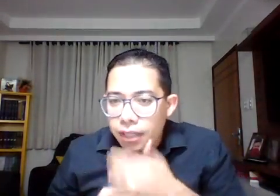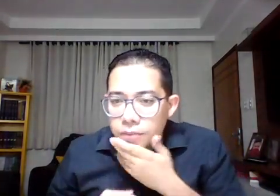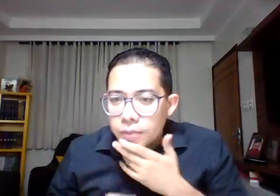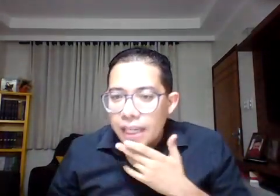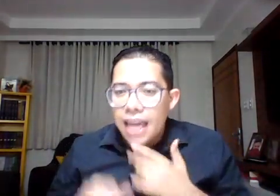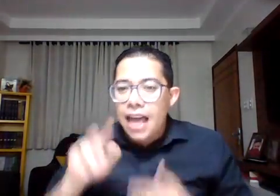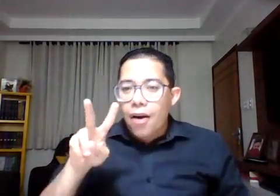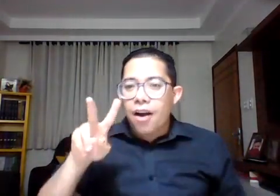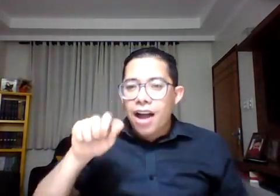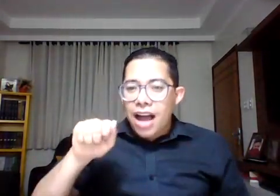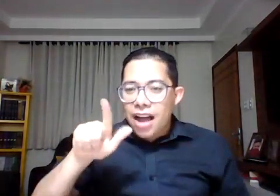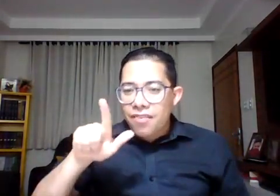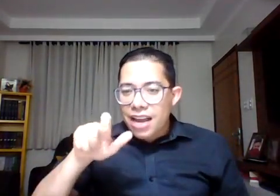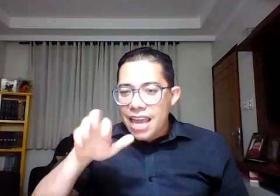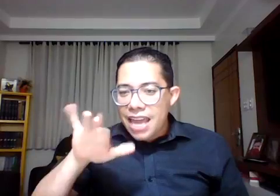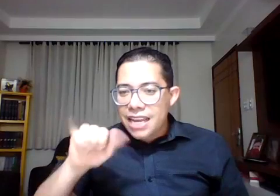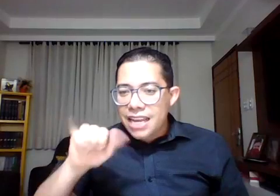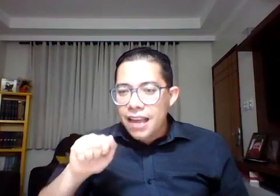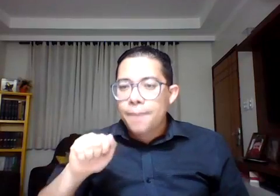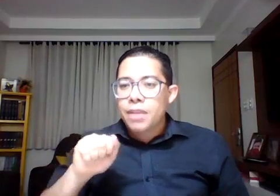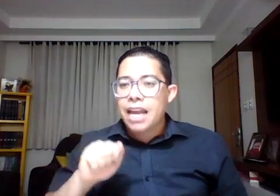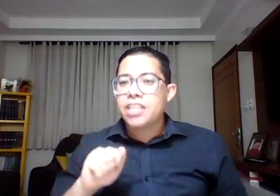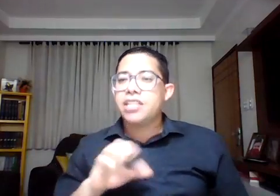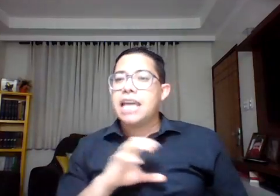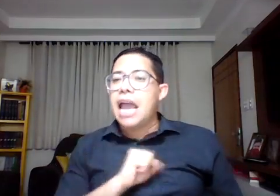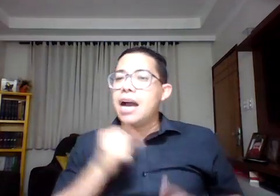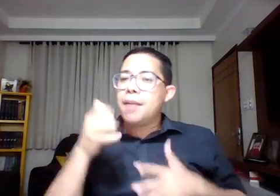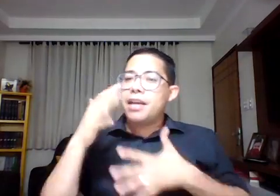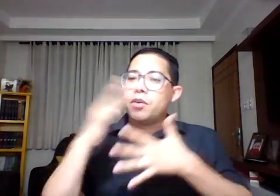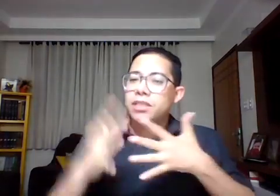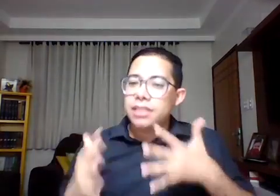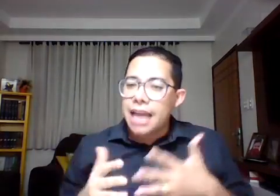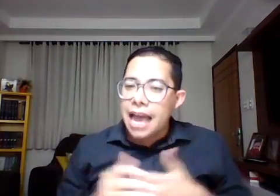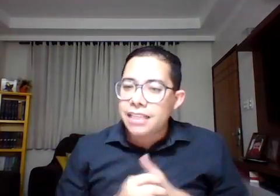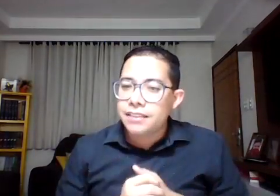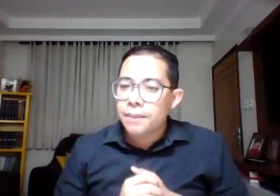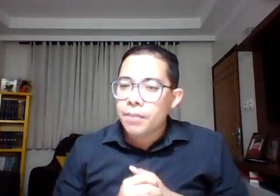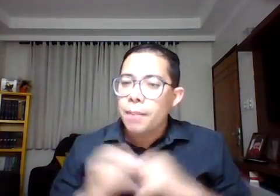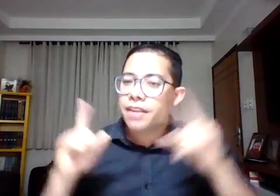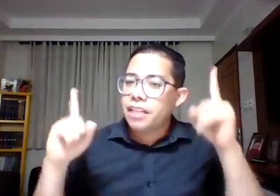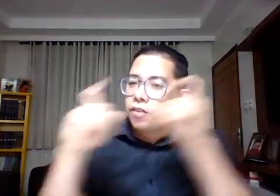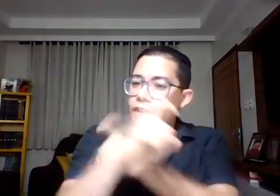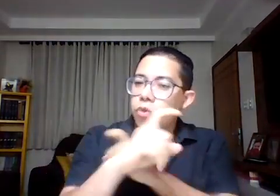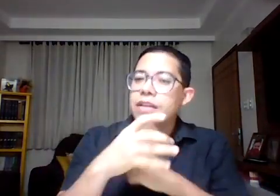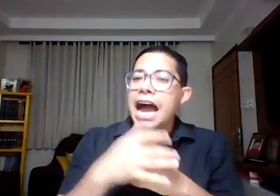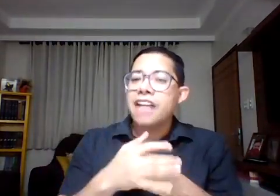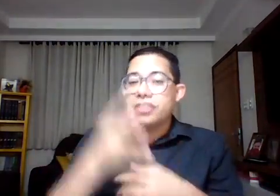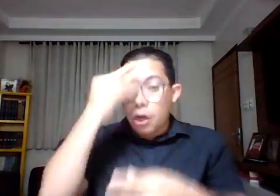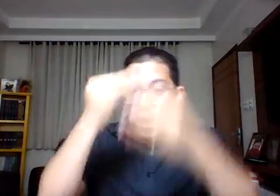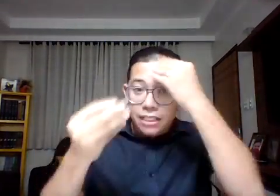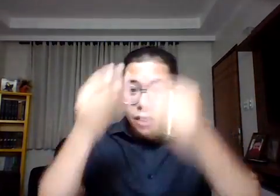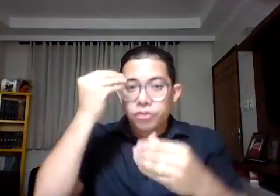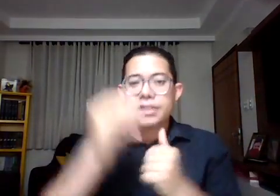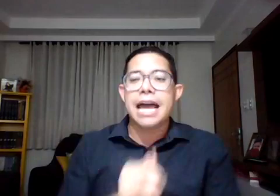mesmo, né? Ó, a Valéria, né? Ela disse que ela ama a língua de sinais, mas tem dificuldade, está guardando os